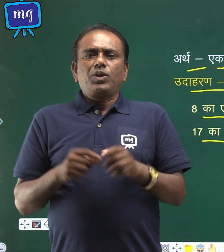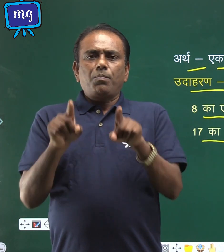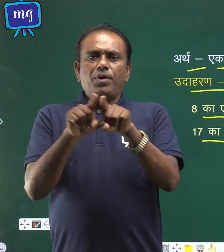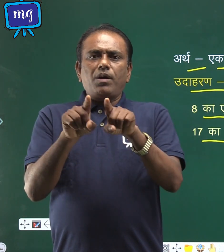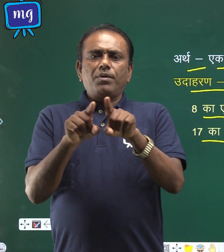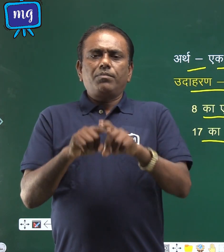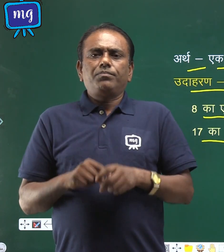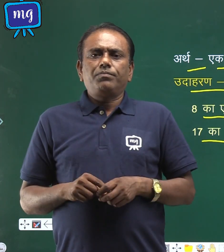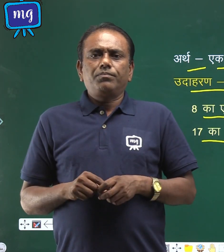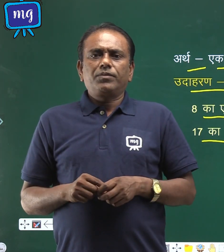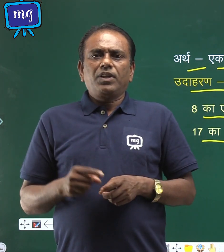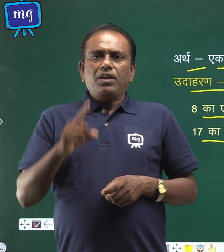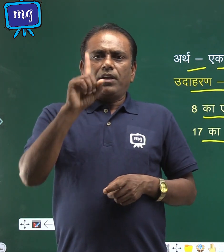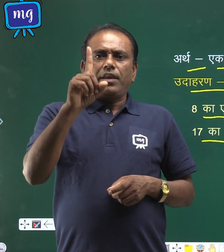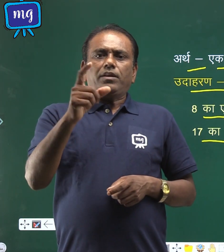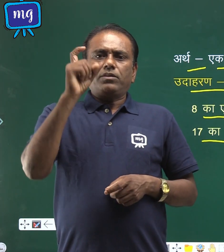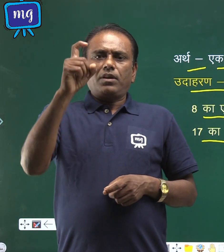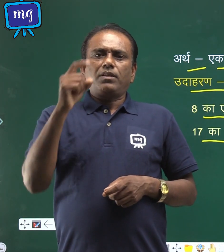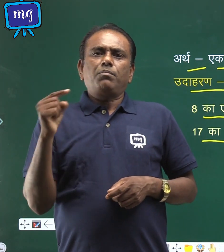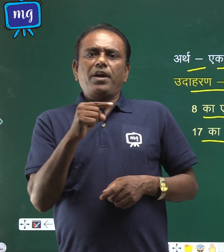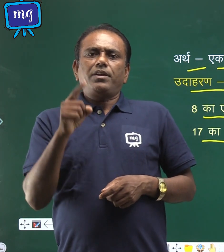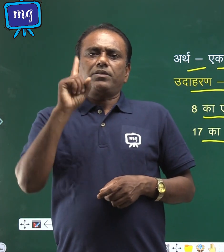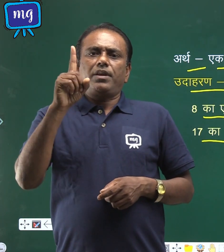बराबर 17 माइनस 1